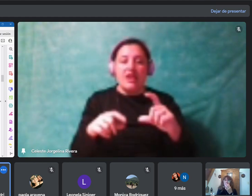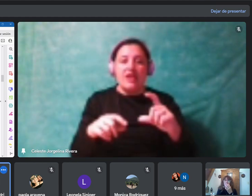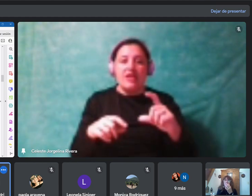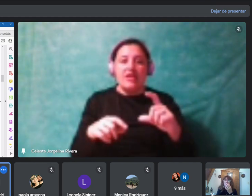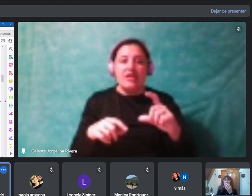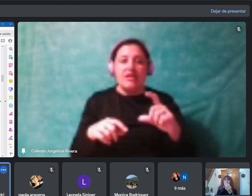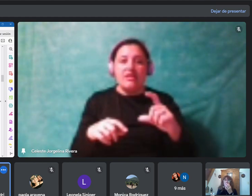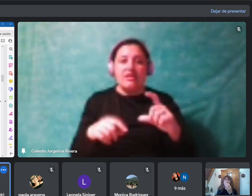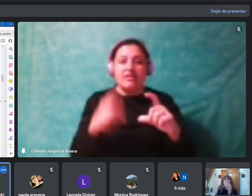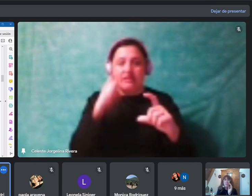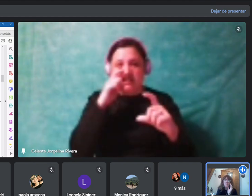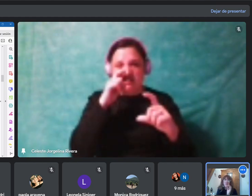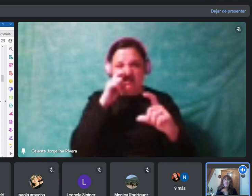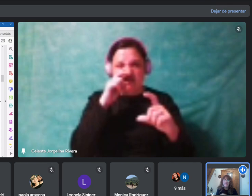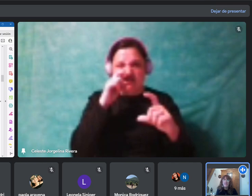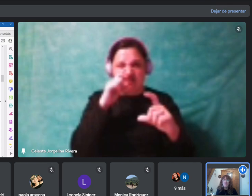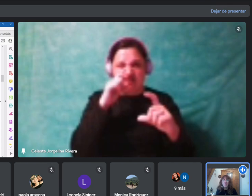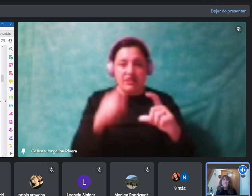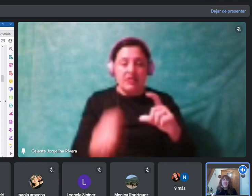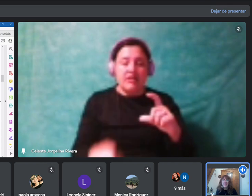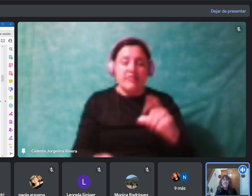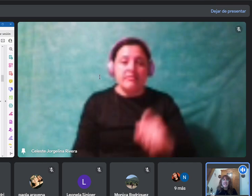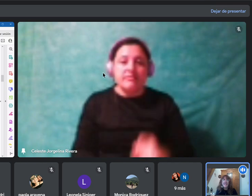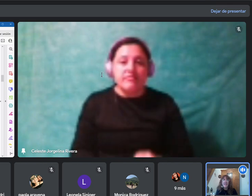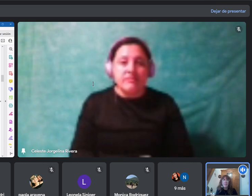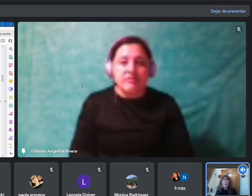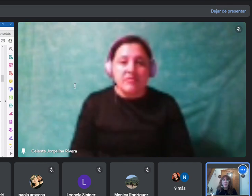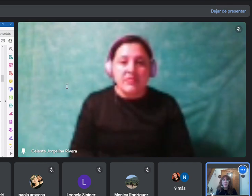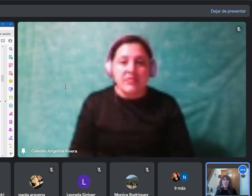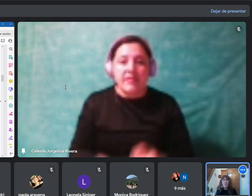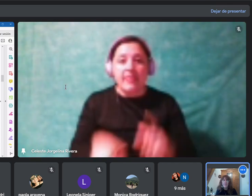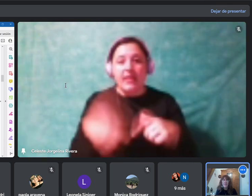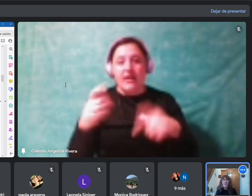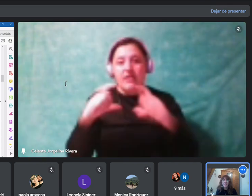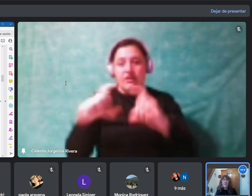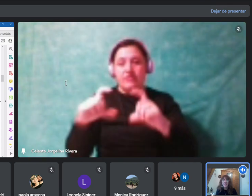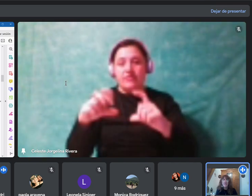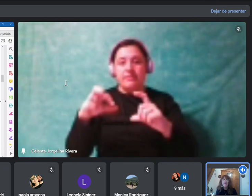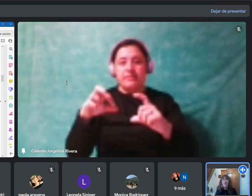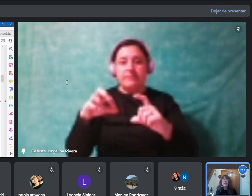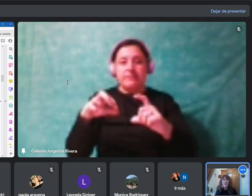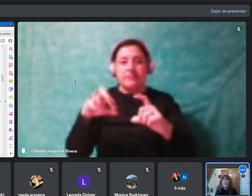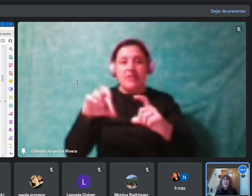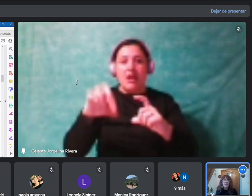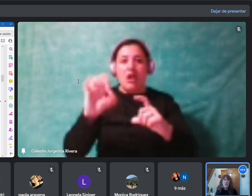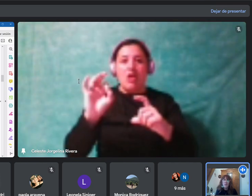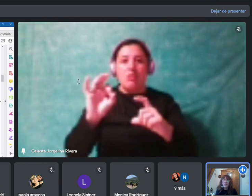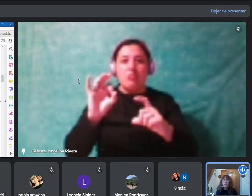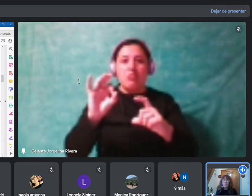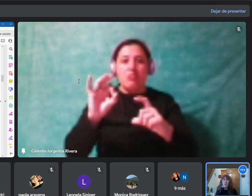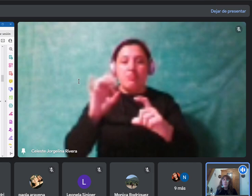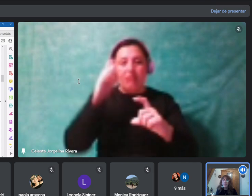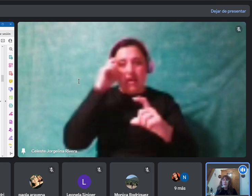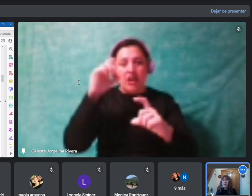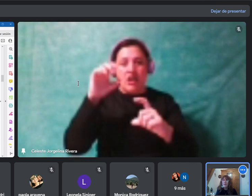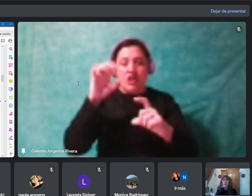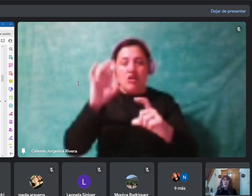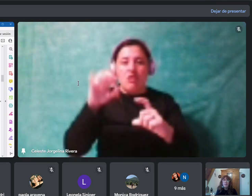people. People solamente, porque ese that es qué. ¿Sí? Solamente